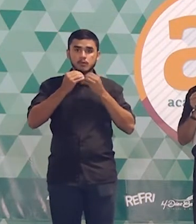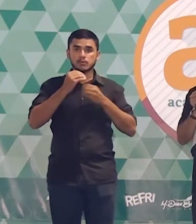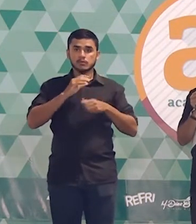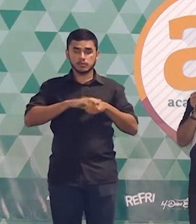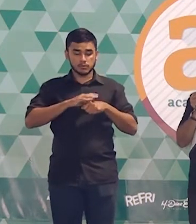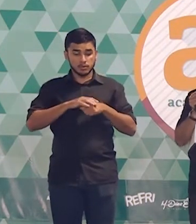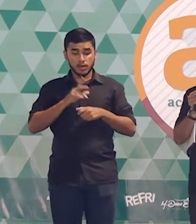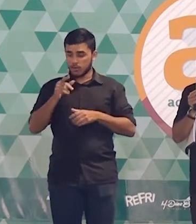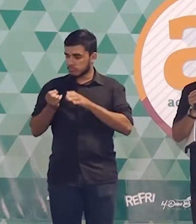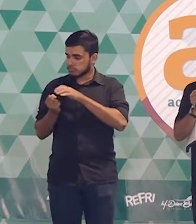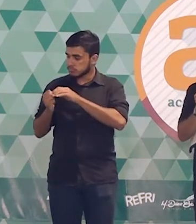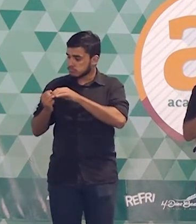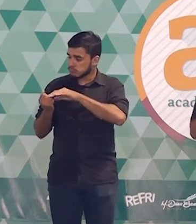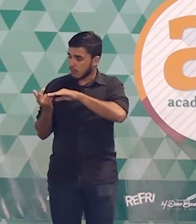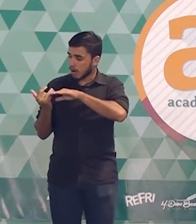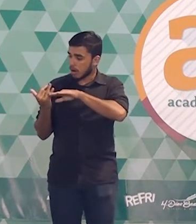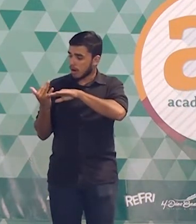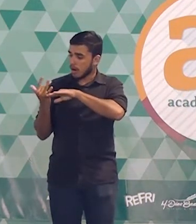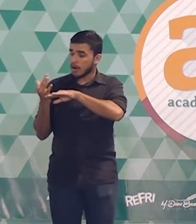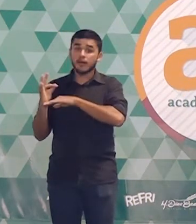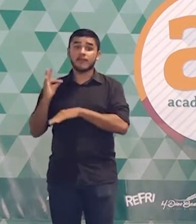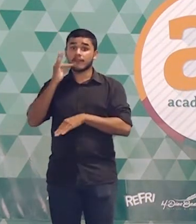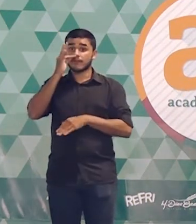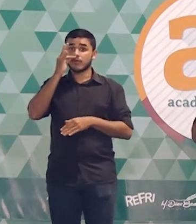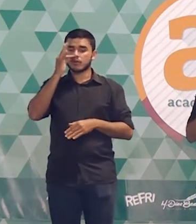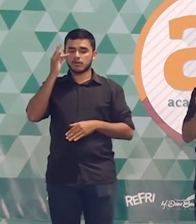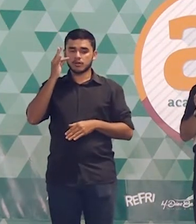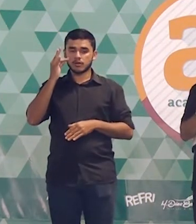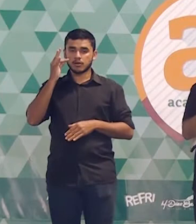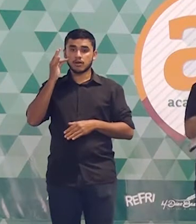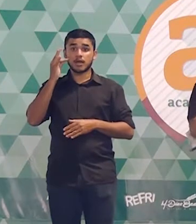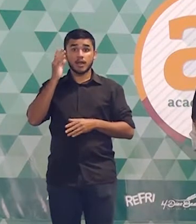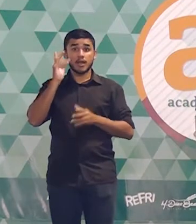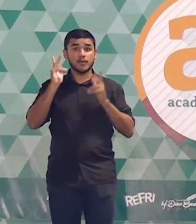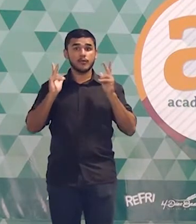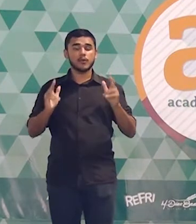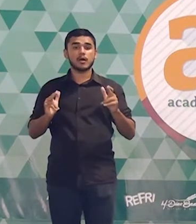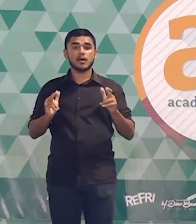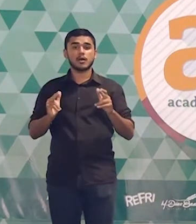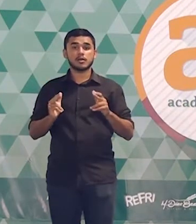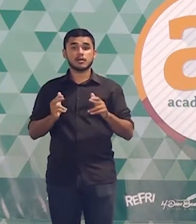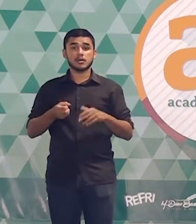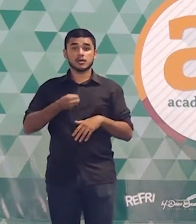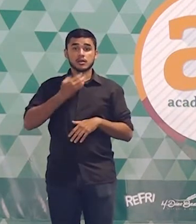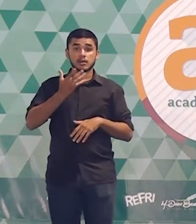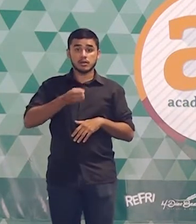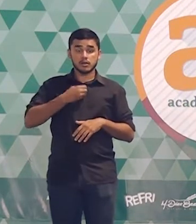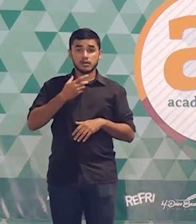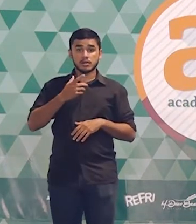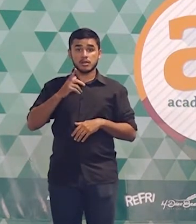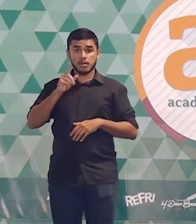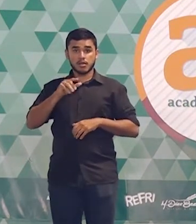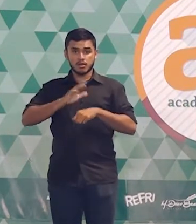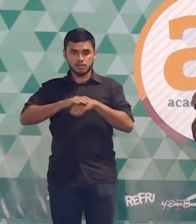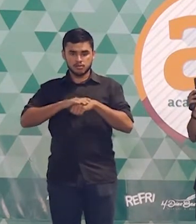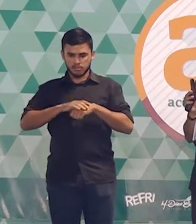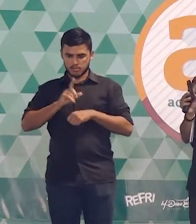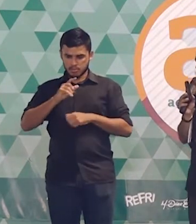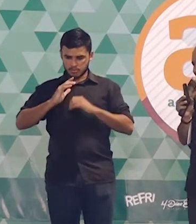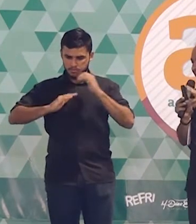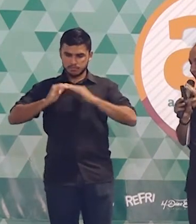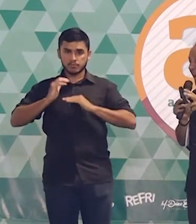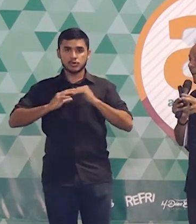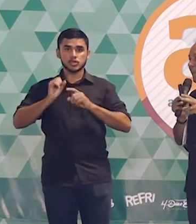à rosa. Mostrando num poema desses que é possível ser poético e ao mesmo